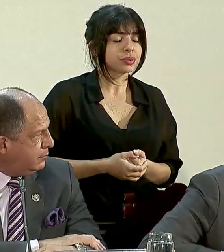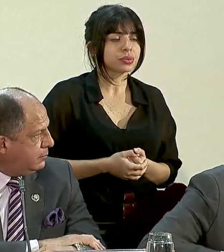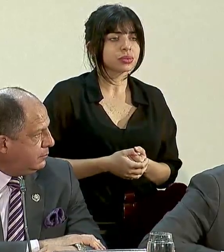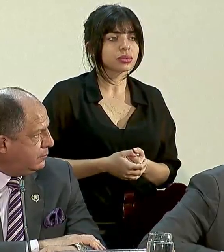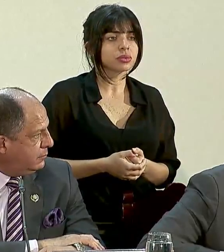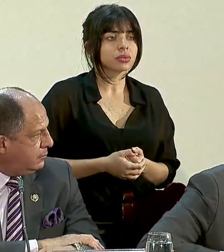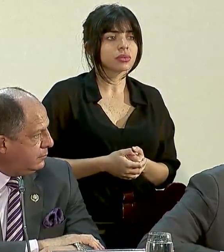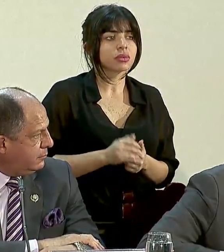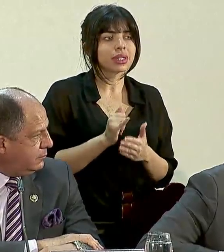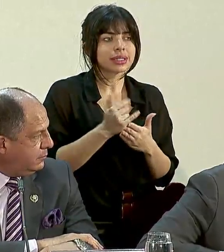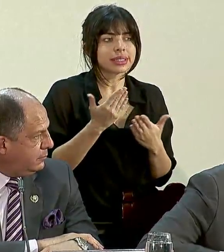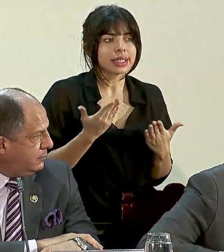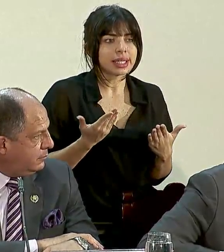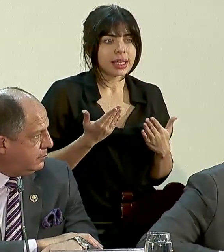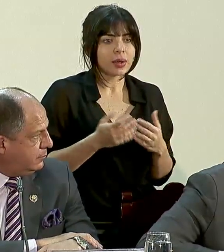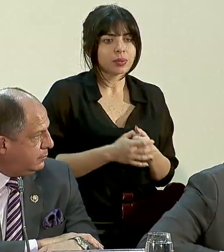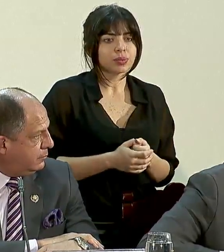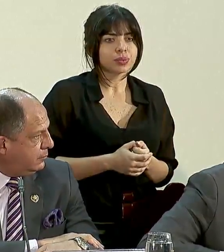Así que